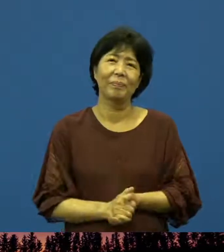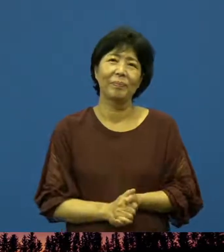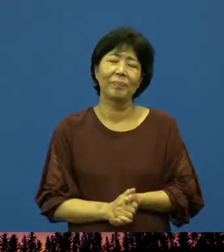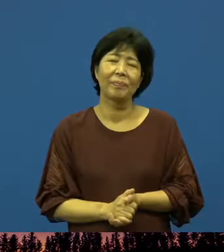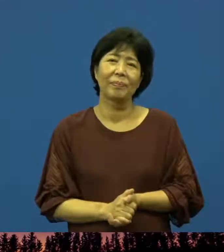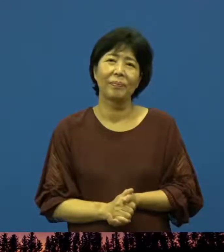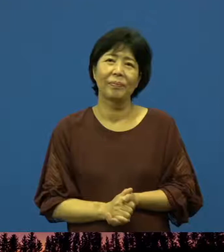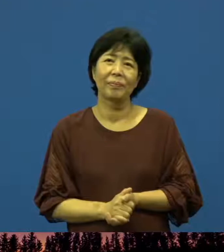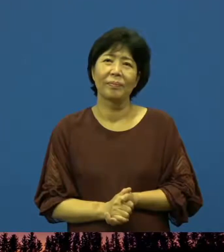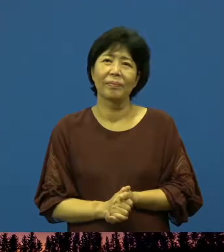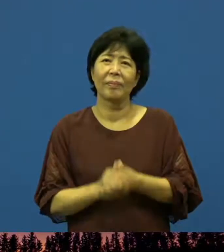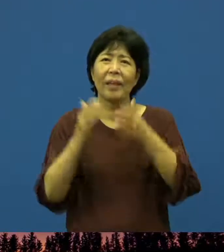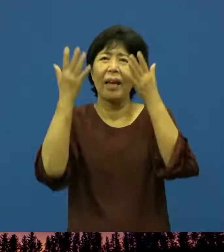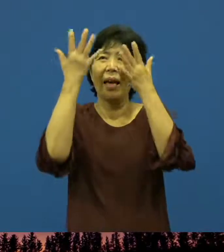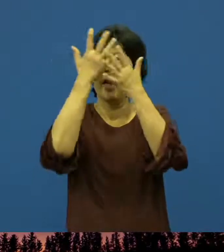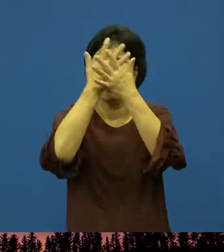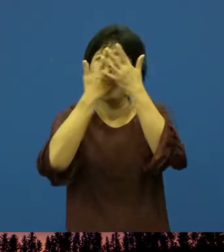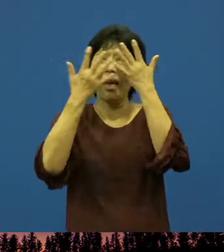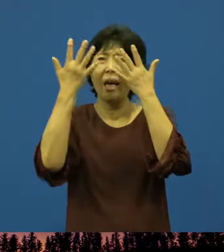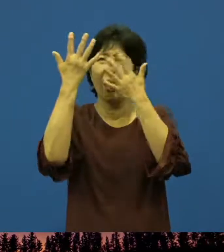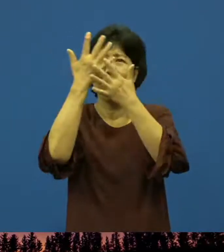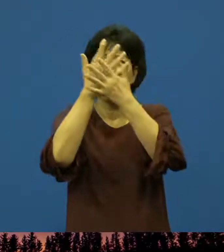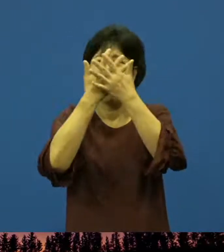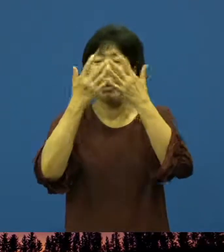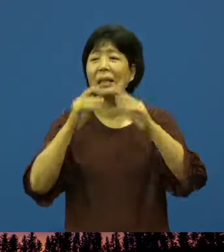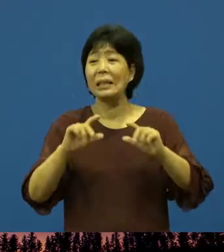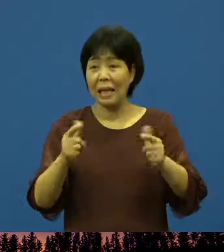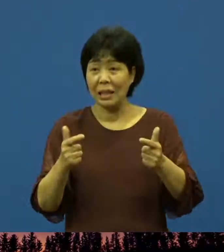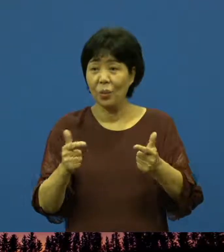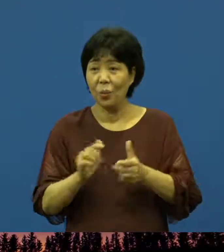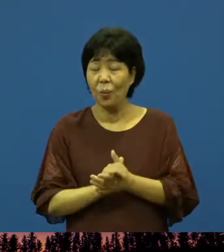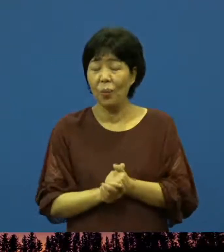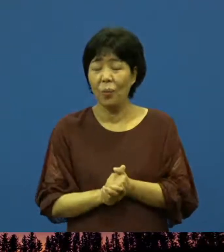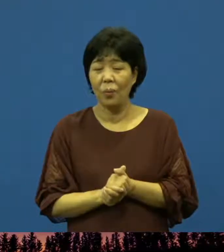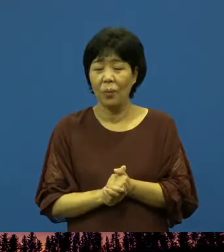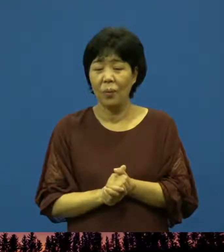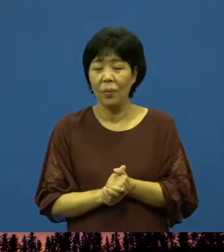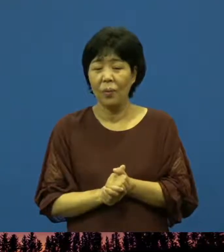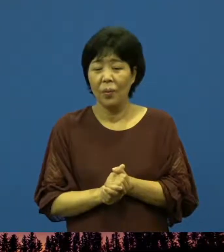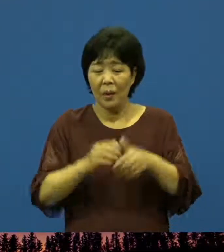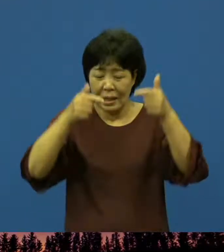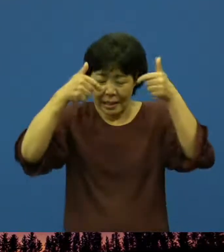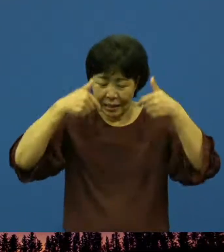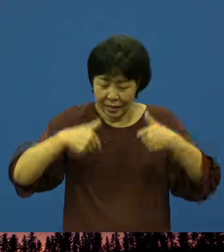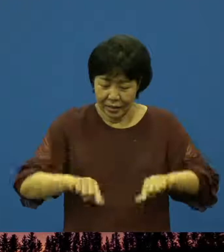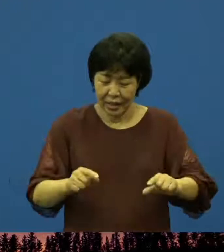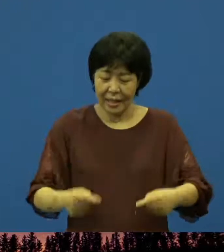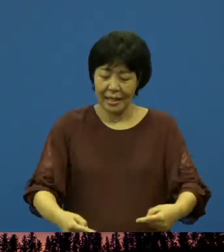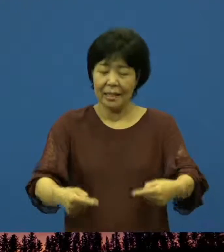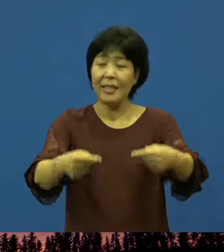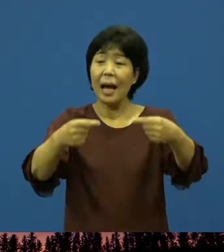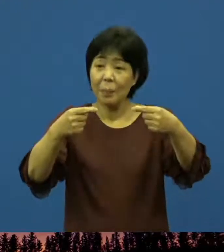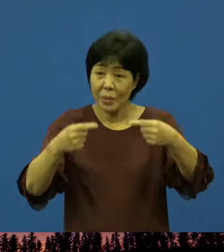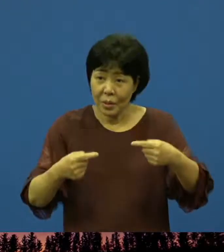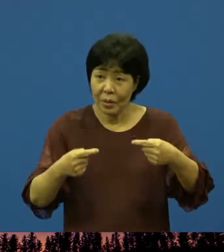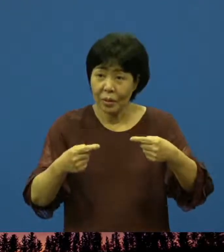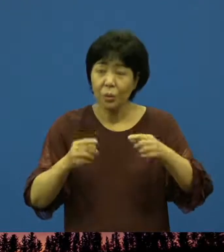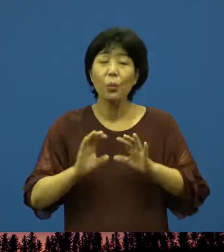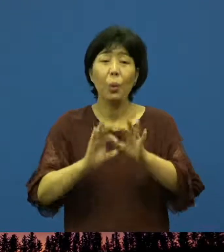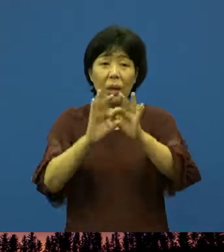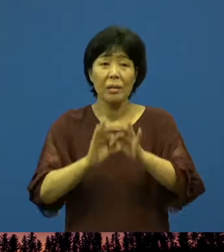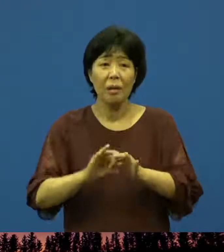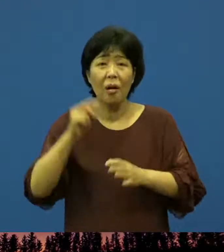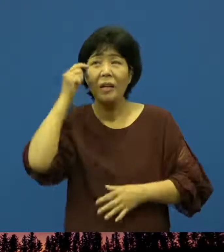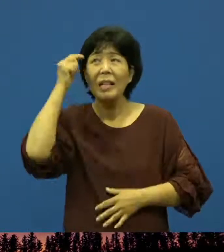그러므로 그냥 추상적인 것들이 물려지는 것이 아니라는 겁니다, 여러분. 오늘 우리가 이 철야에 참여하는 것도 하나의 영적인 경험인데, 여기서